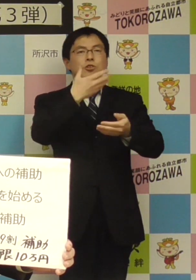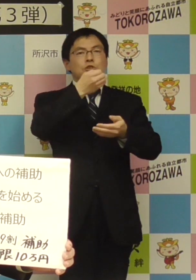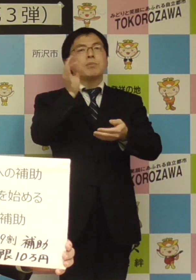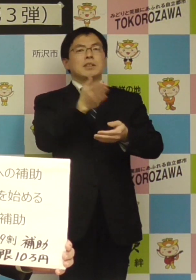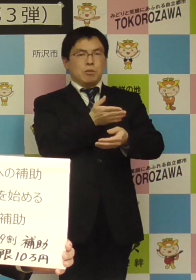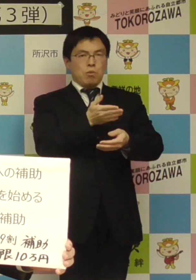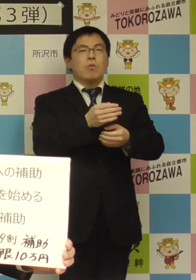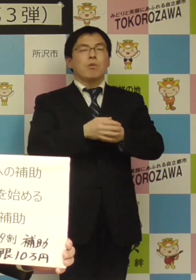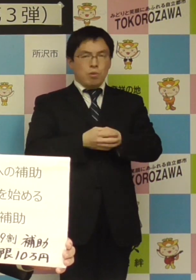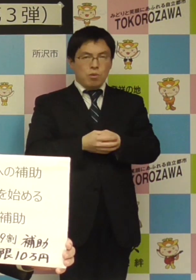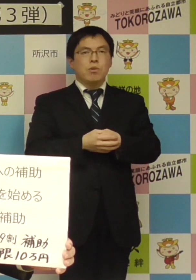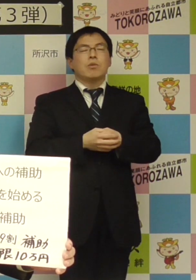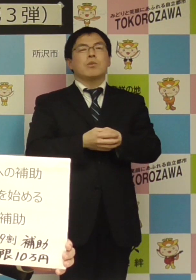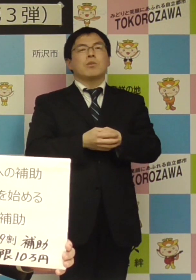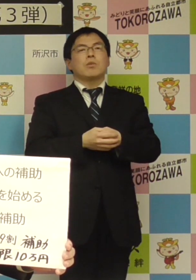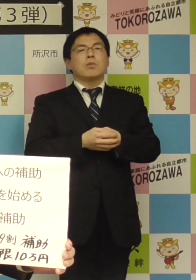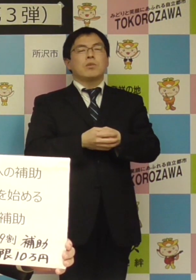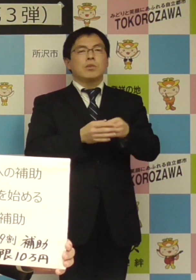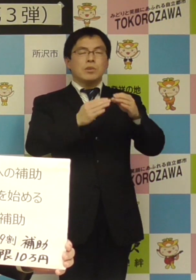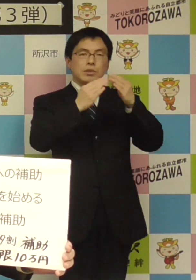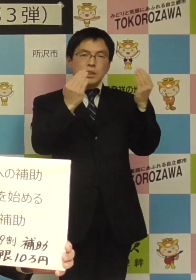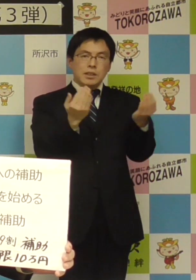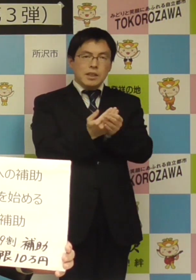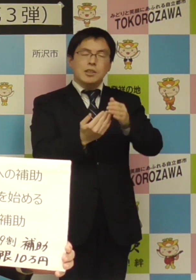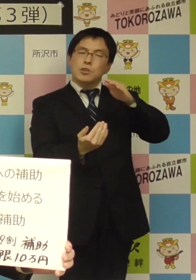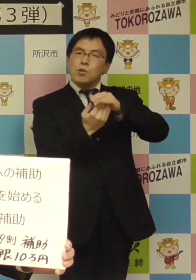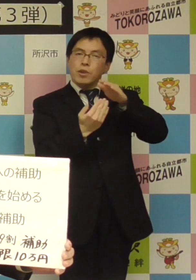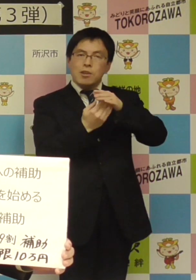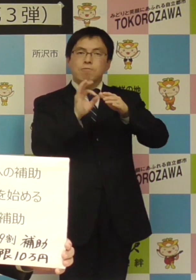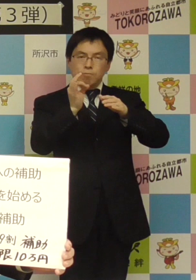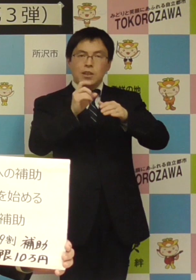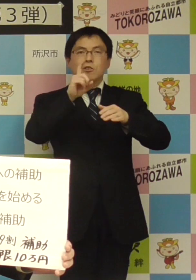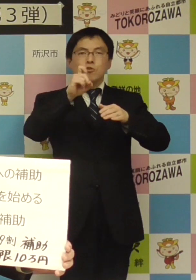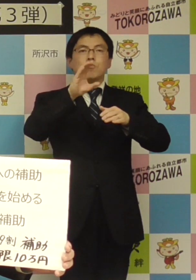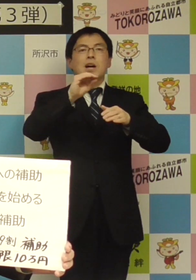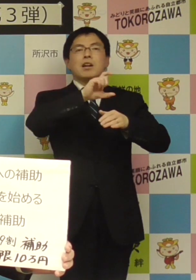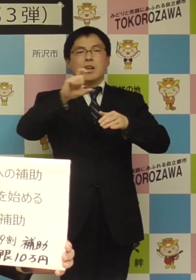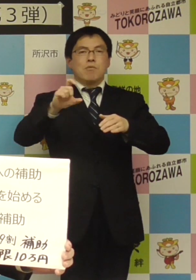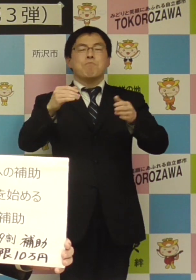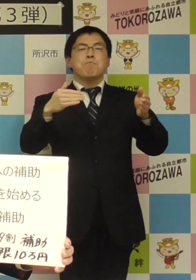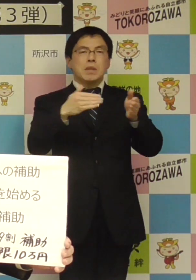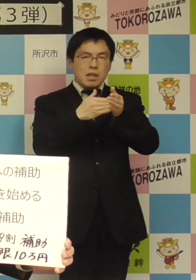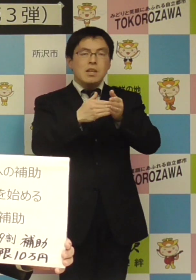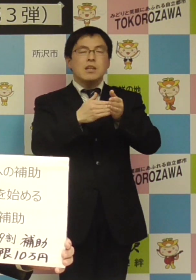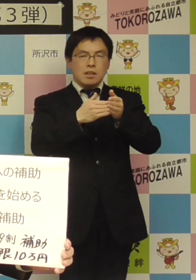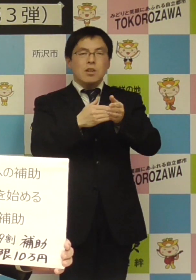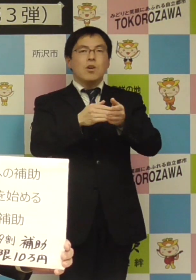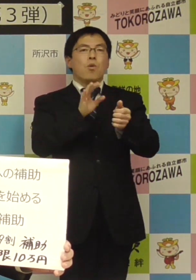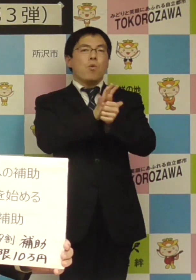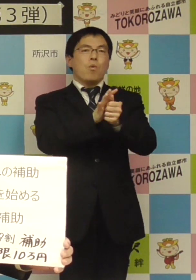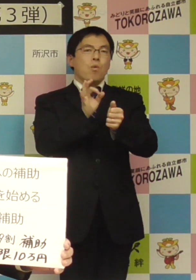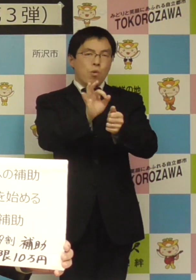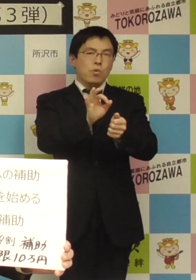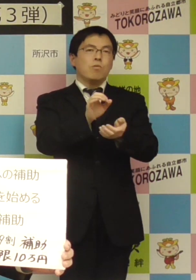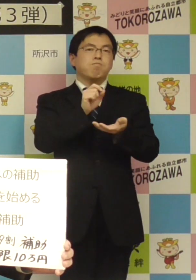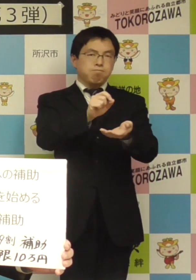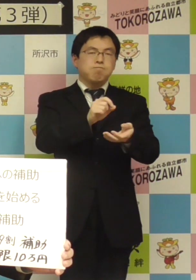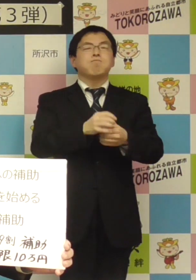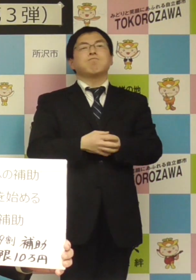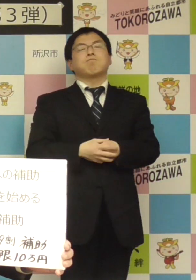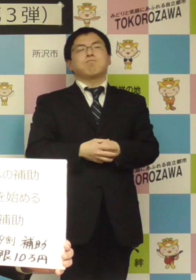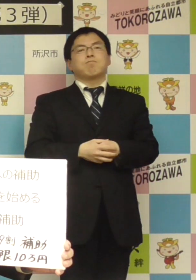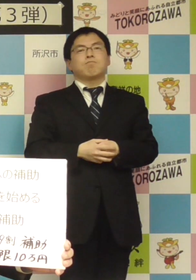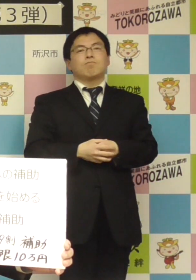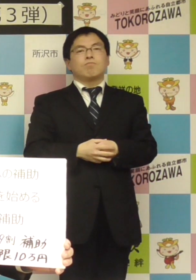10分の9、全体で10万円まで、上限10万円まで補助をいたします。